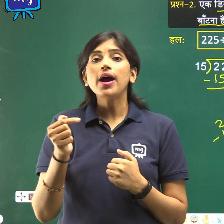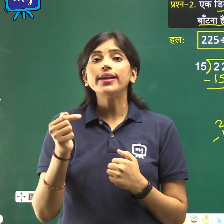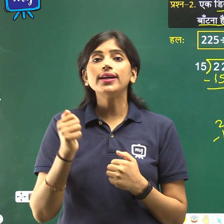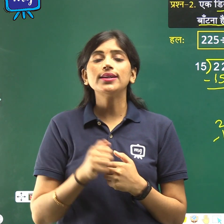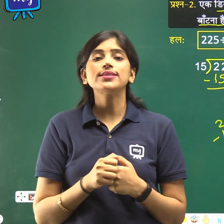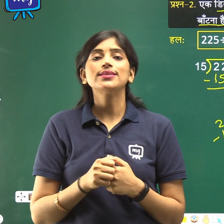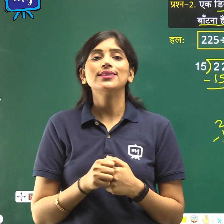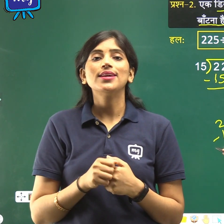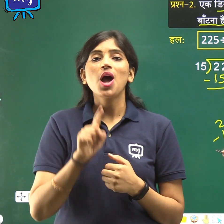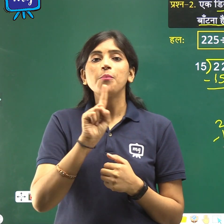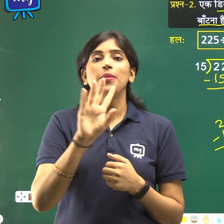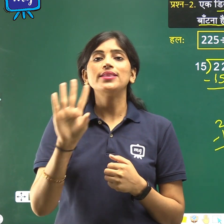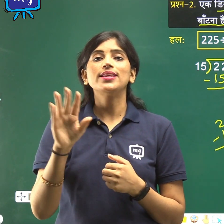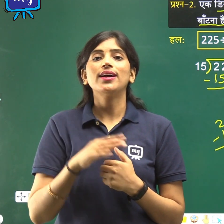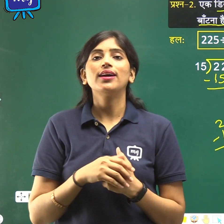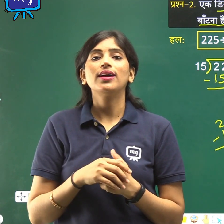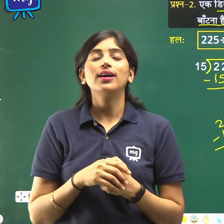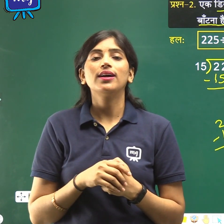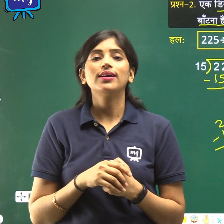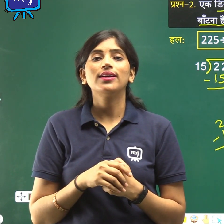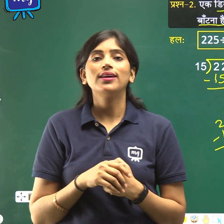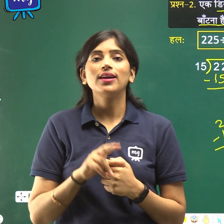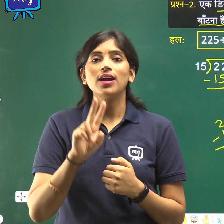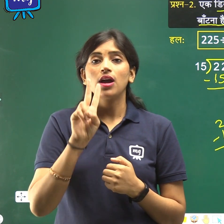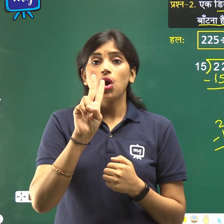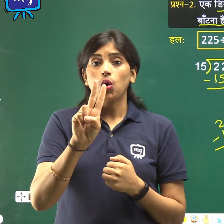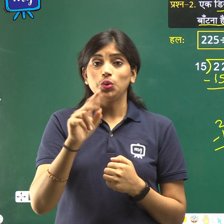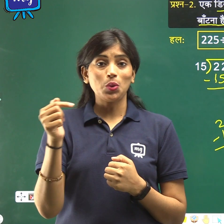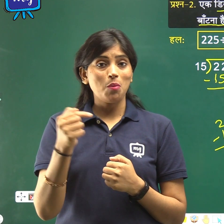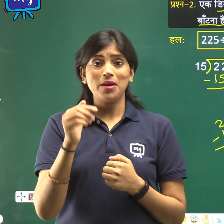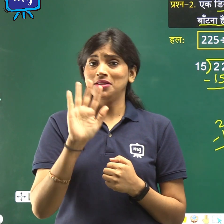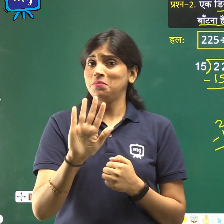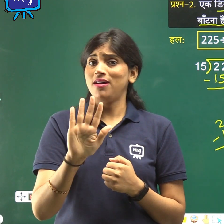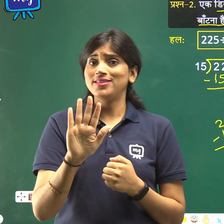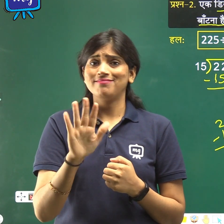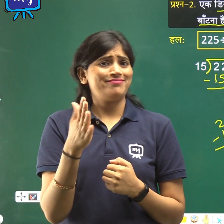माइनस 15। 2 में से 5 जाते हैं?